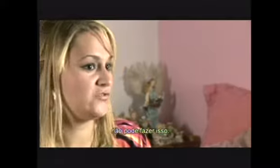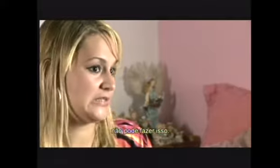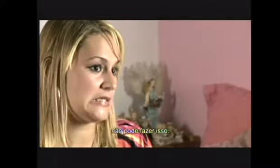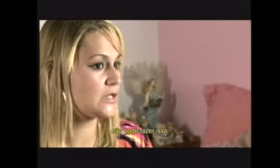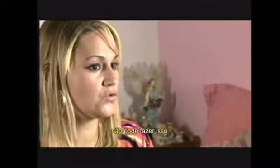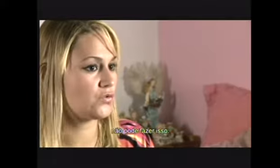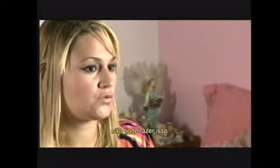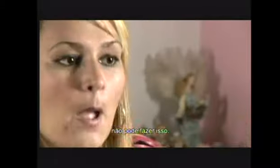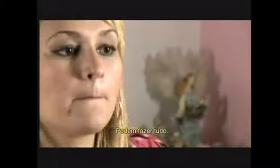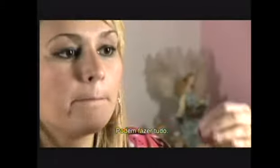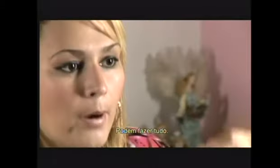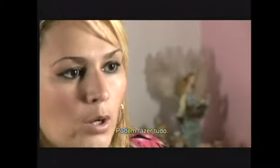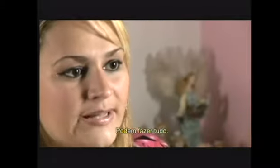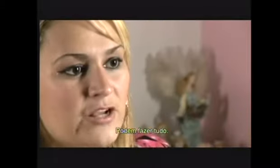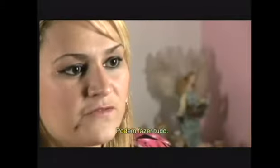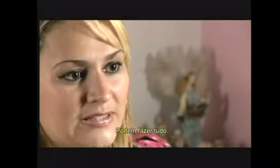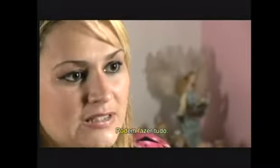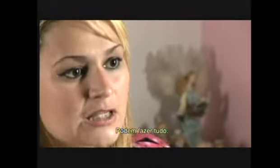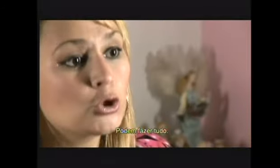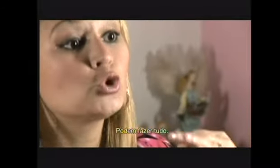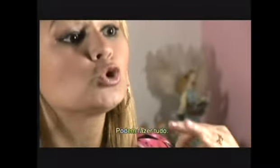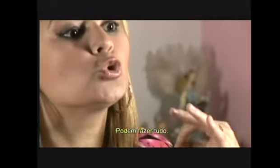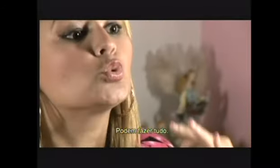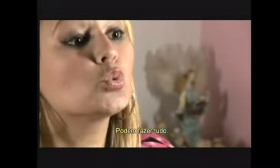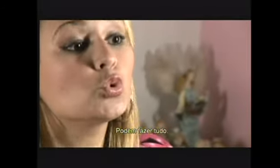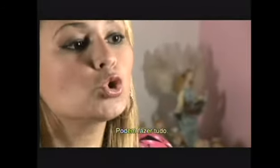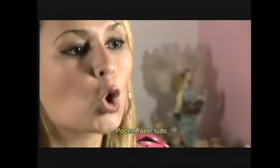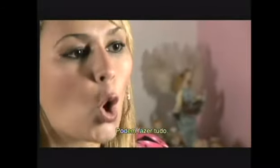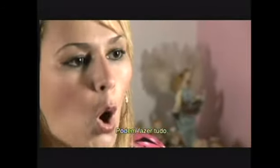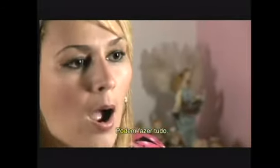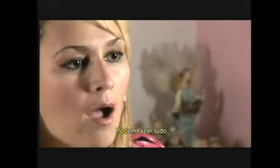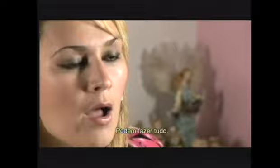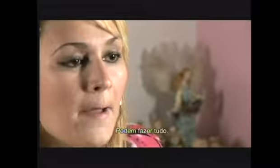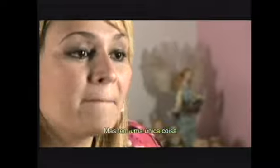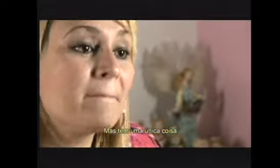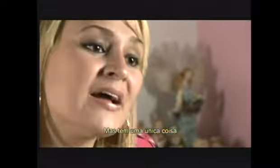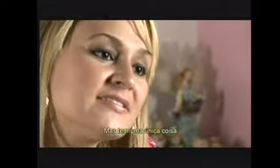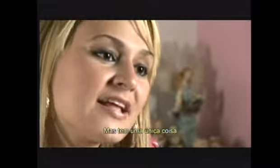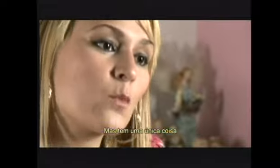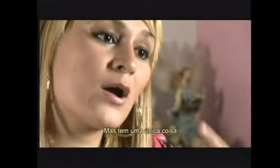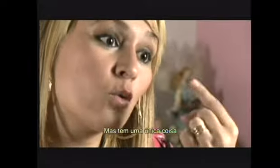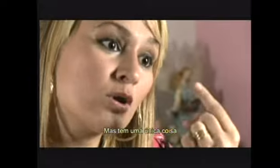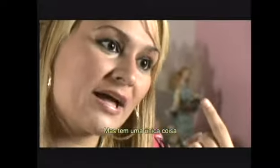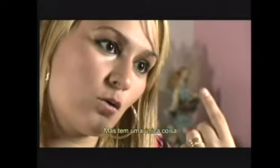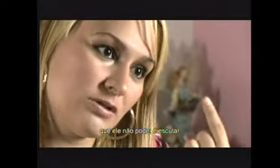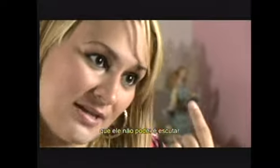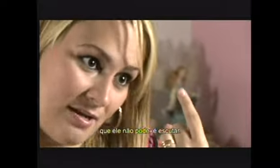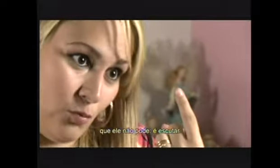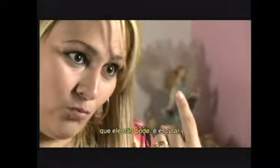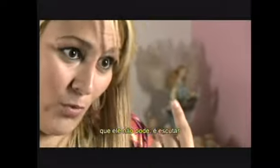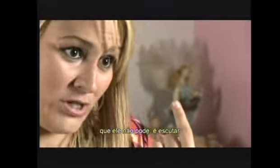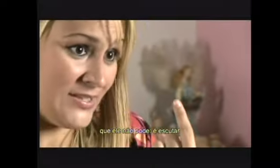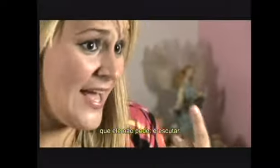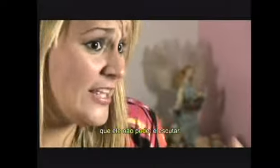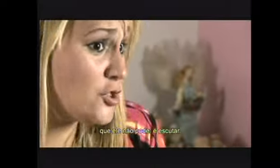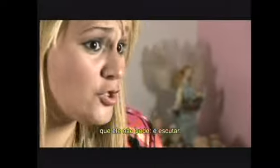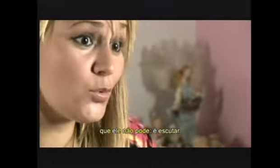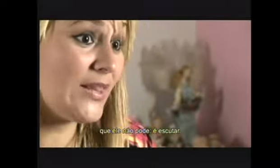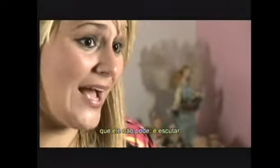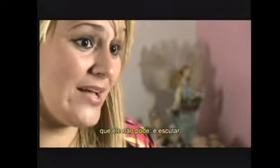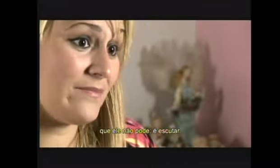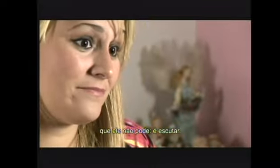Não pode fazer isso. Pode fazer tudo, mas tem uma única coisa que não pode